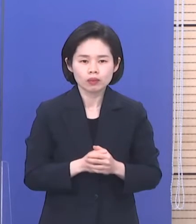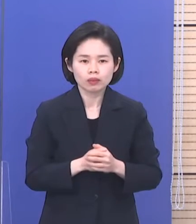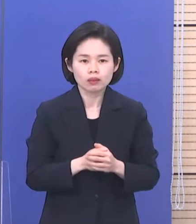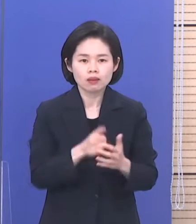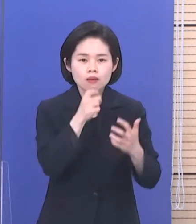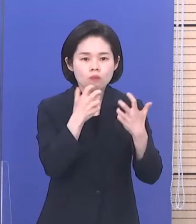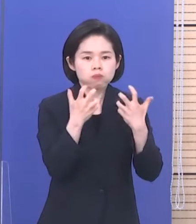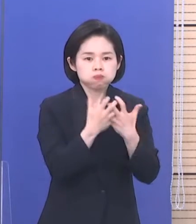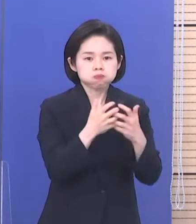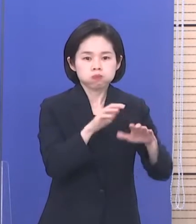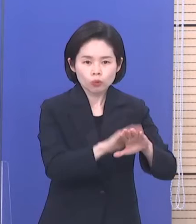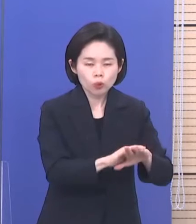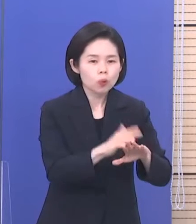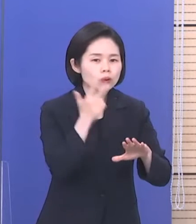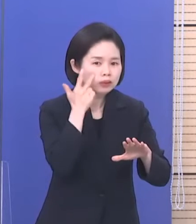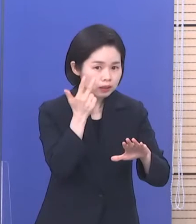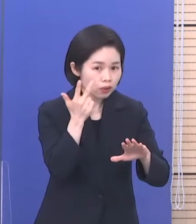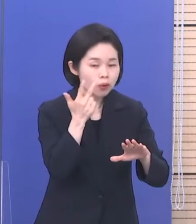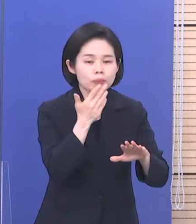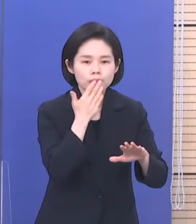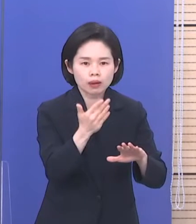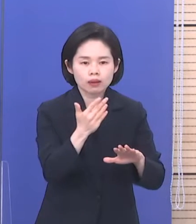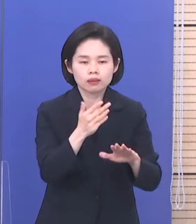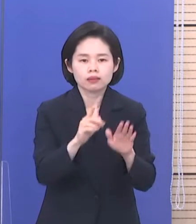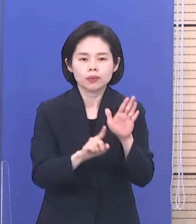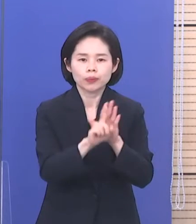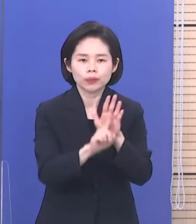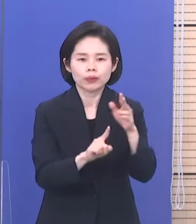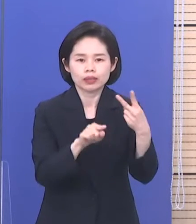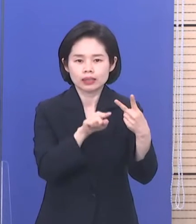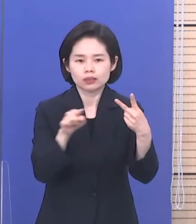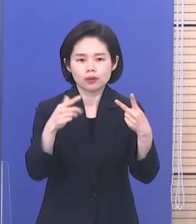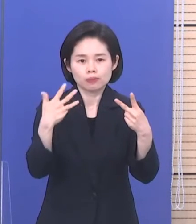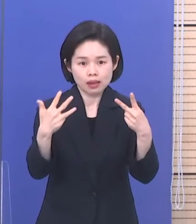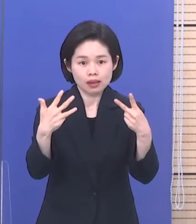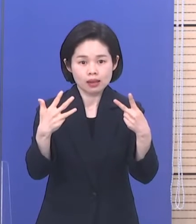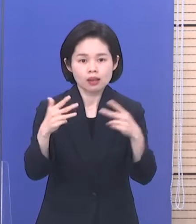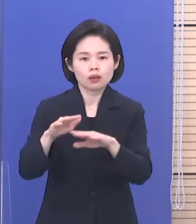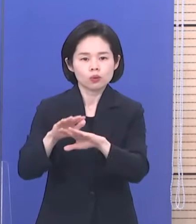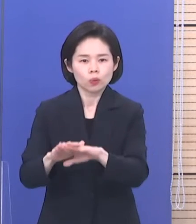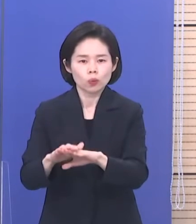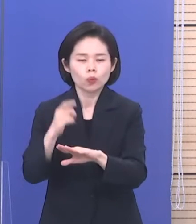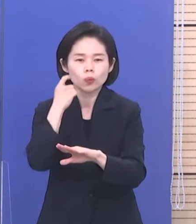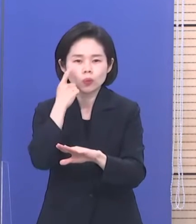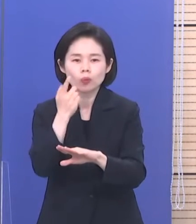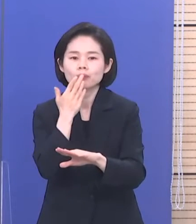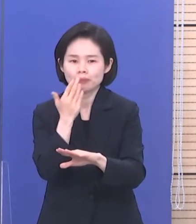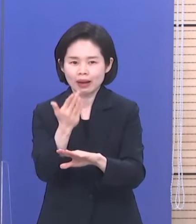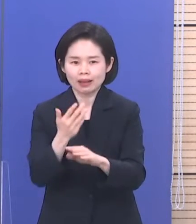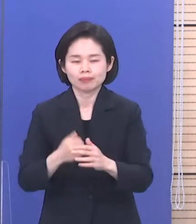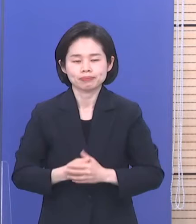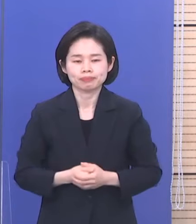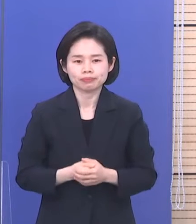보관 시 7개월, 냉장 보관 시한 달까지 저장이 가능합니다.